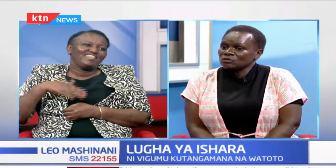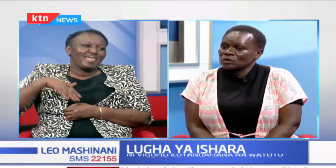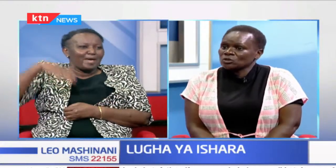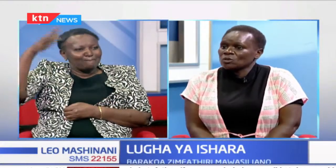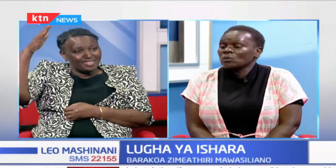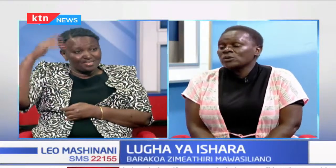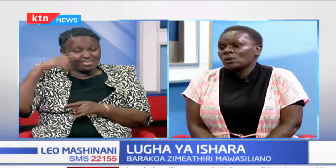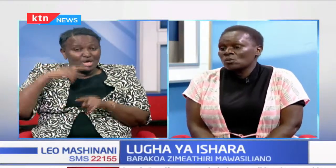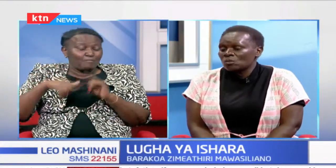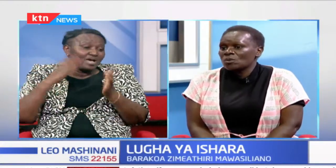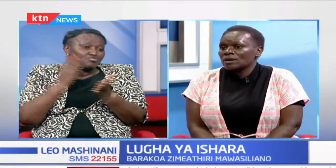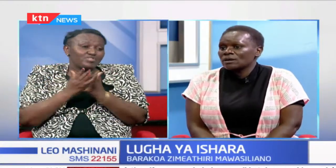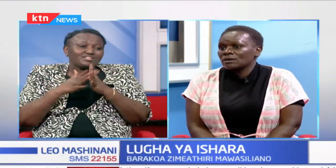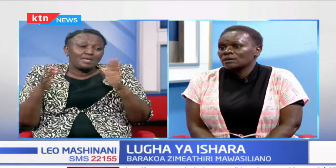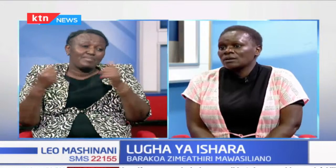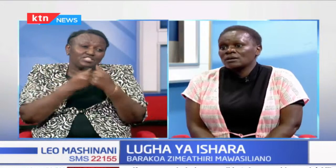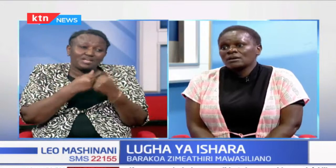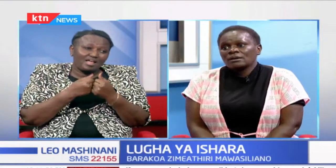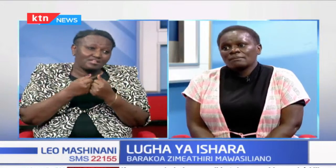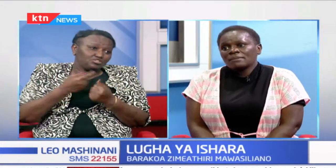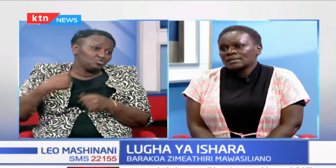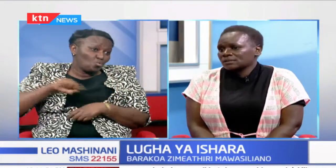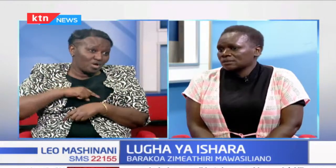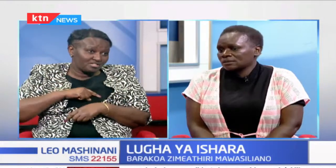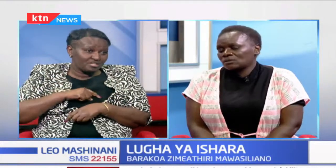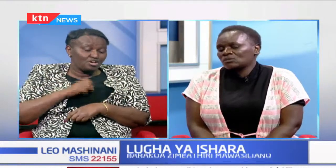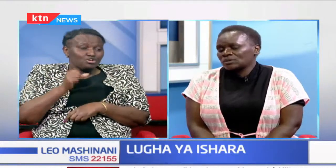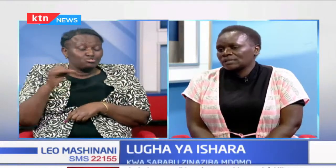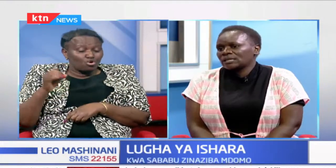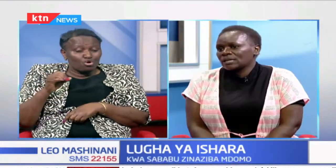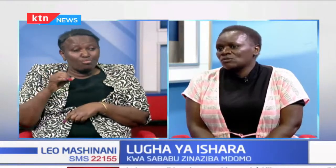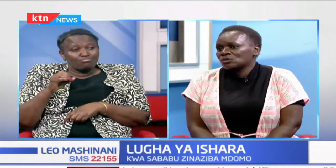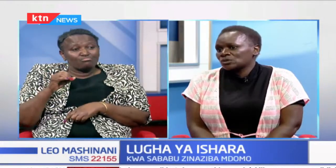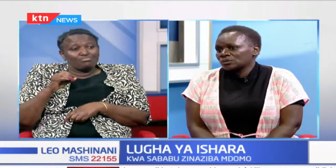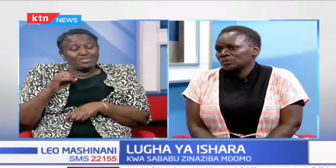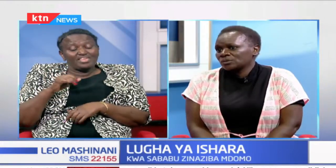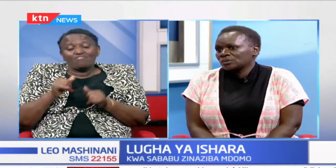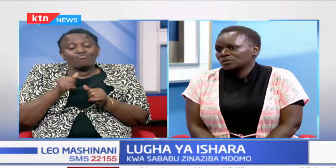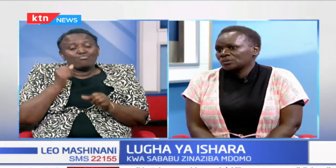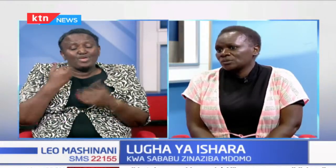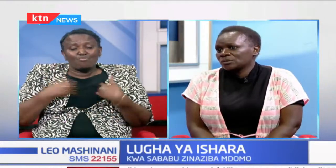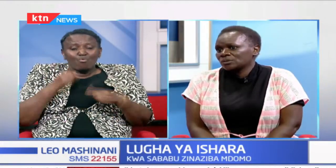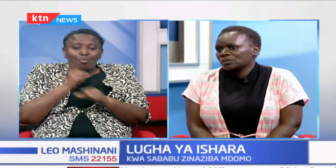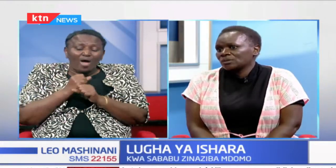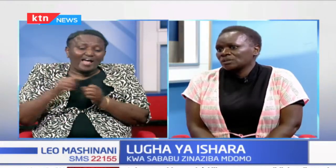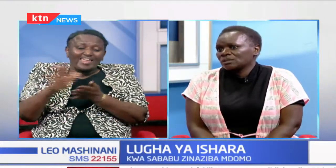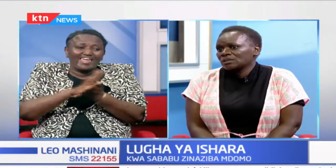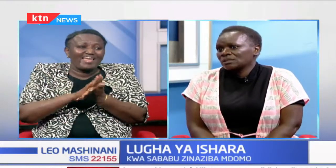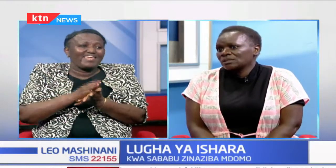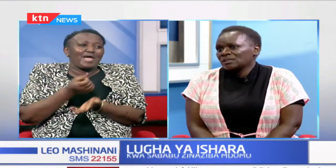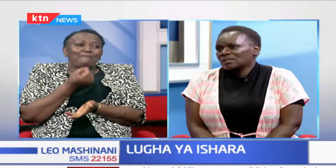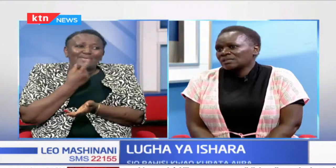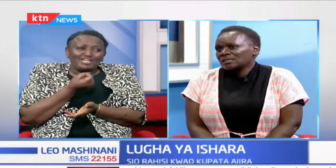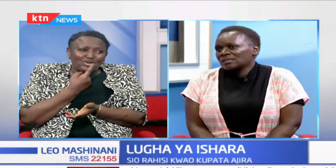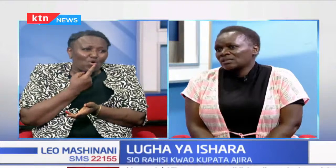saa hii watoto wangu ni wakubwa. Mm-hmm. But kuna changamoto.